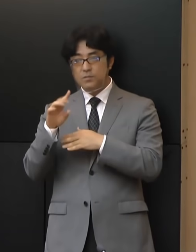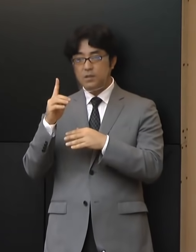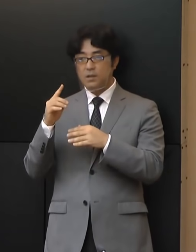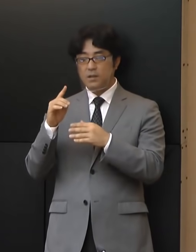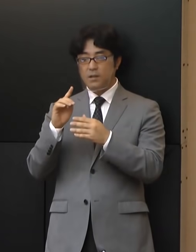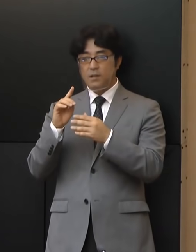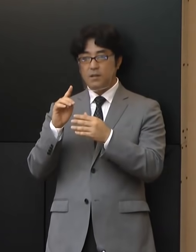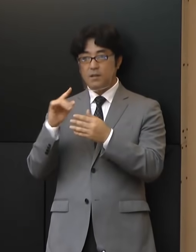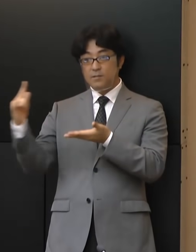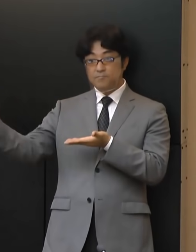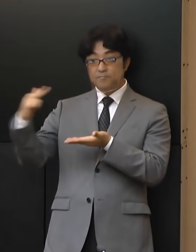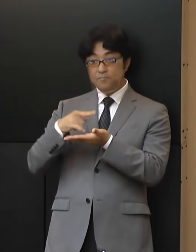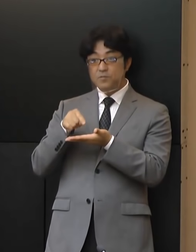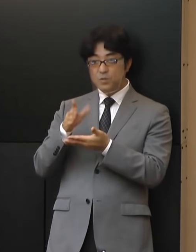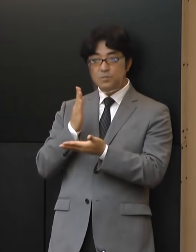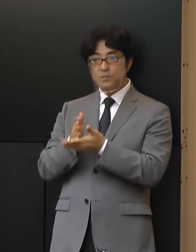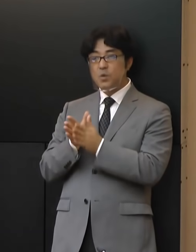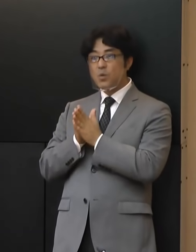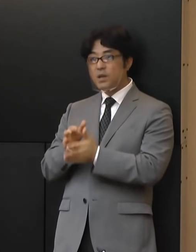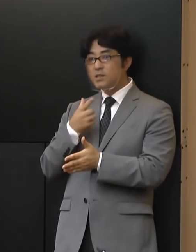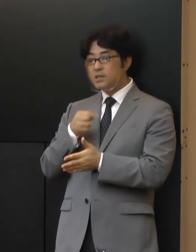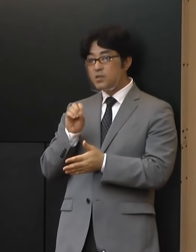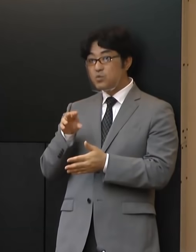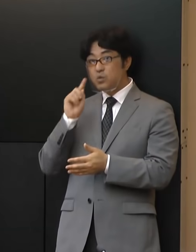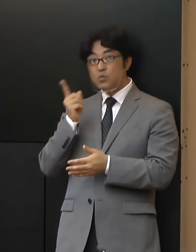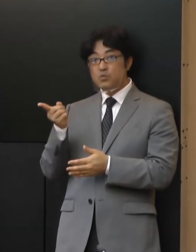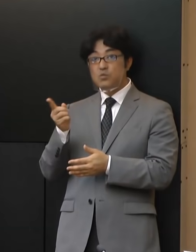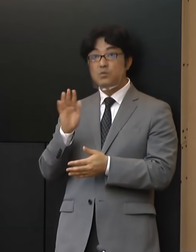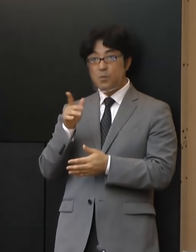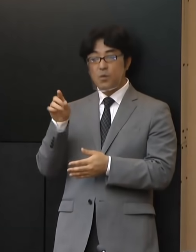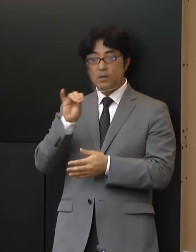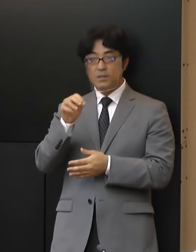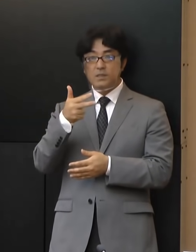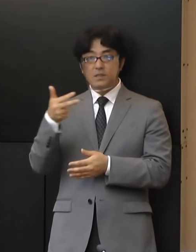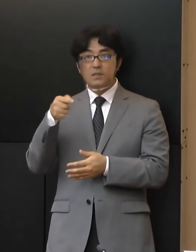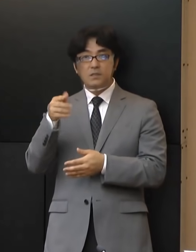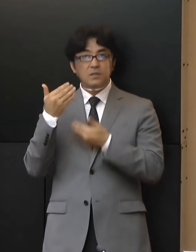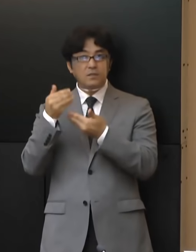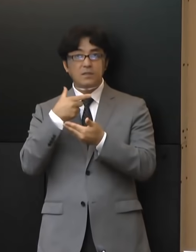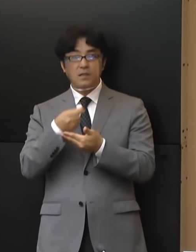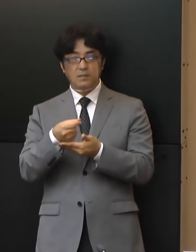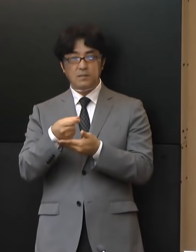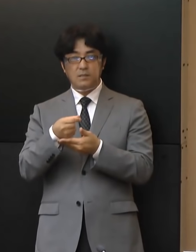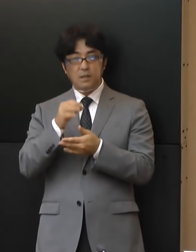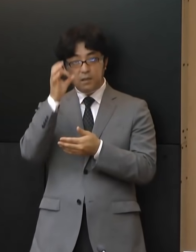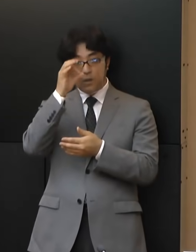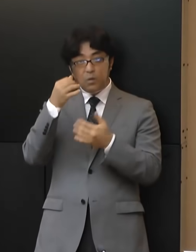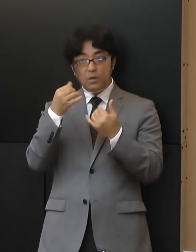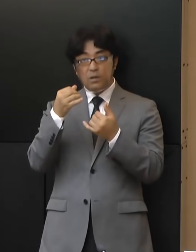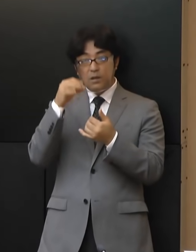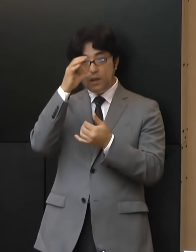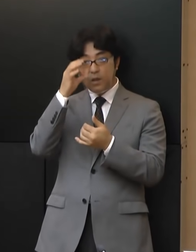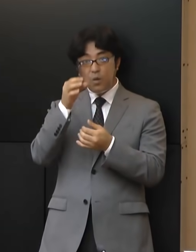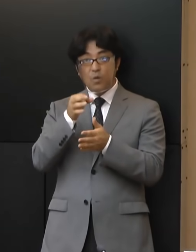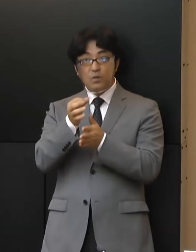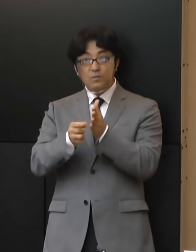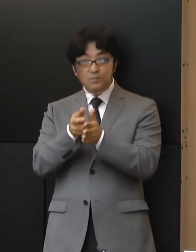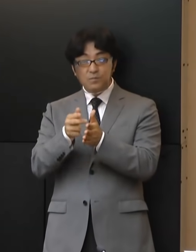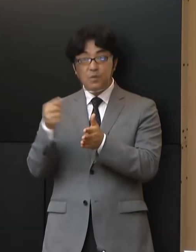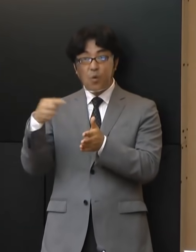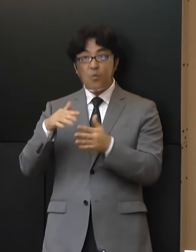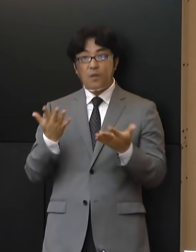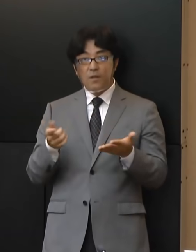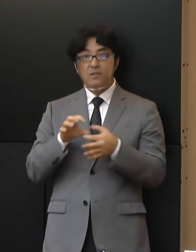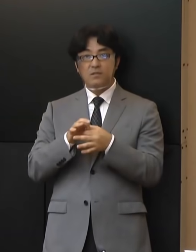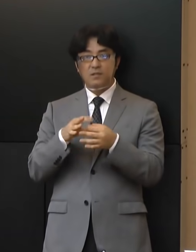続けるということになっております。知事にちょっとお尋ねしたんですけども、観光客が来ないと県のリーディング産業の観光が